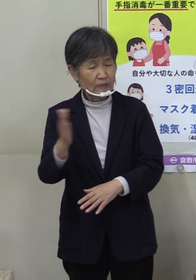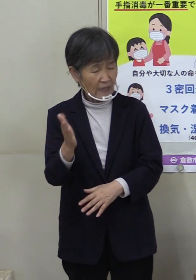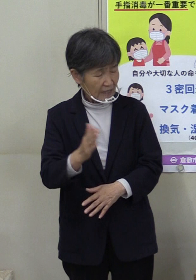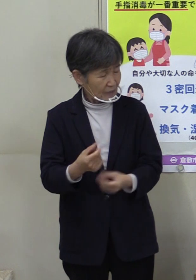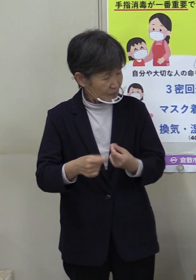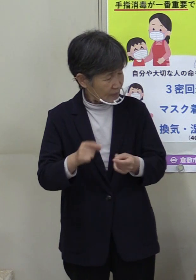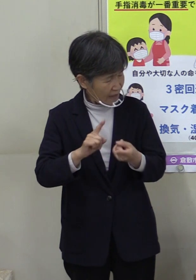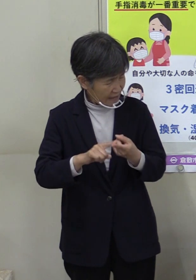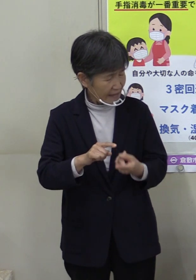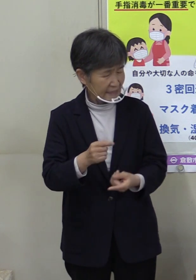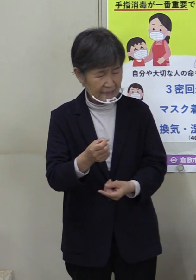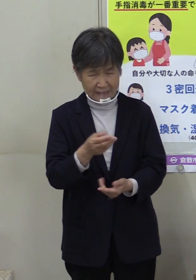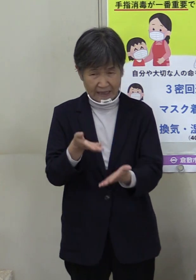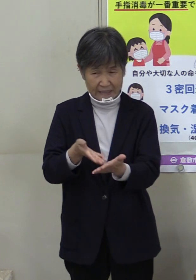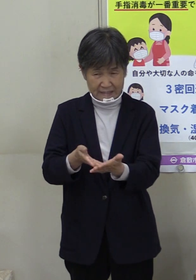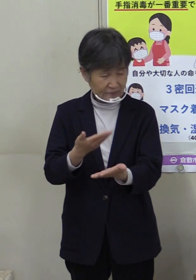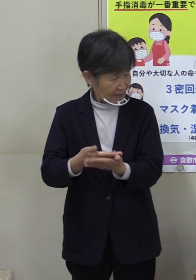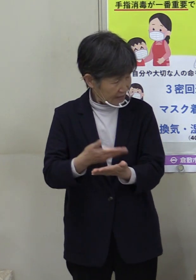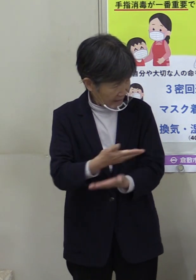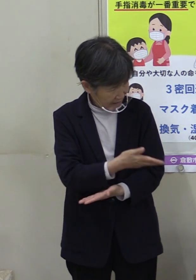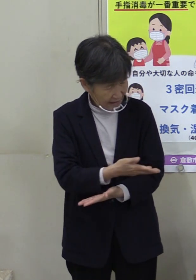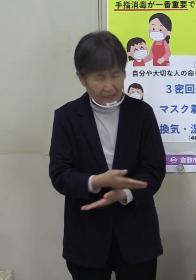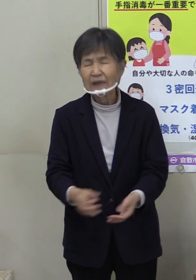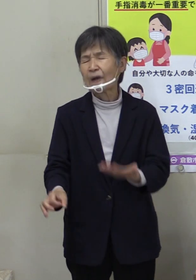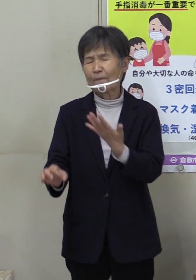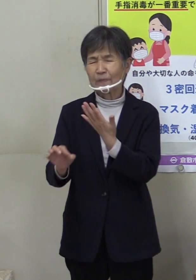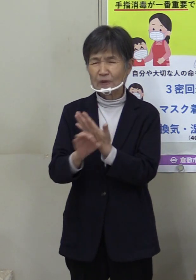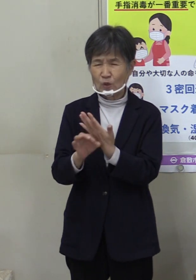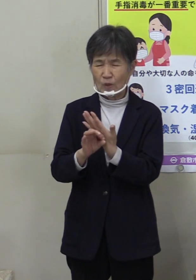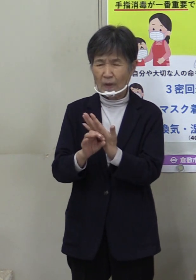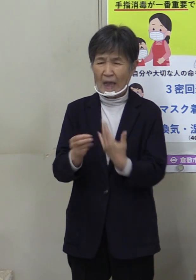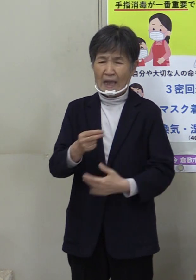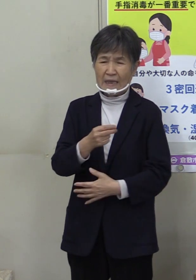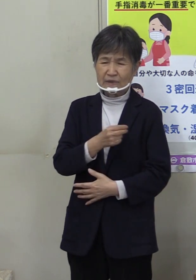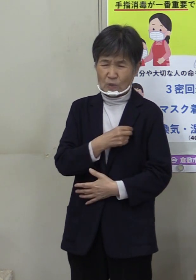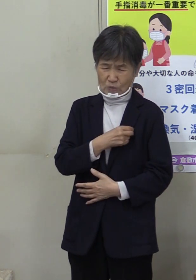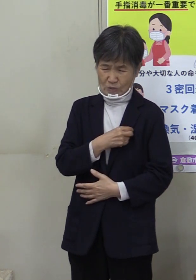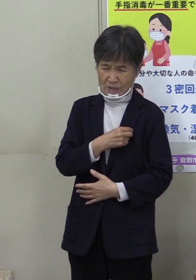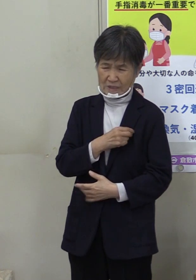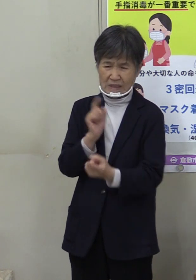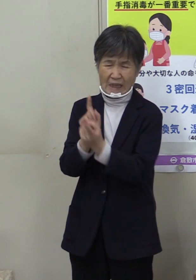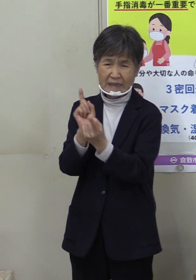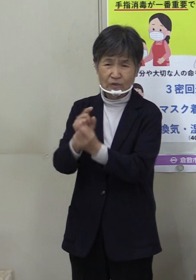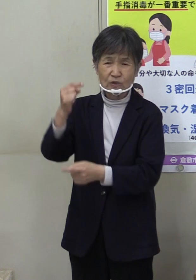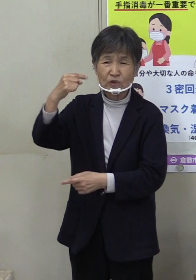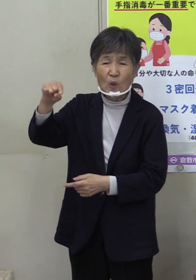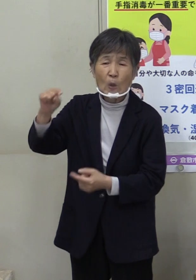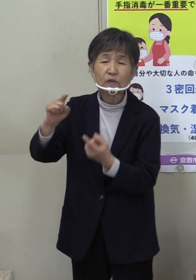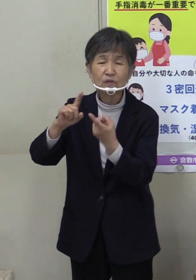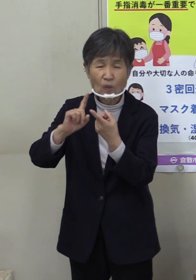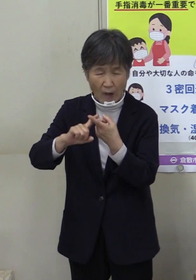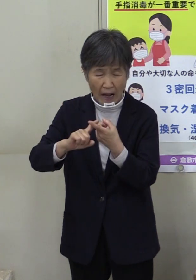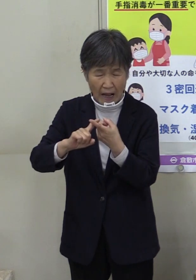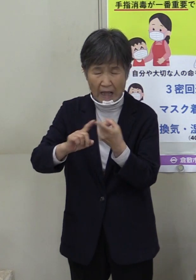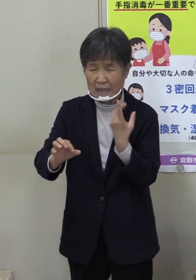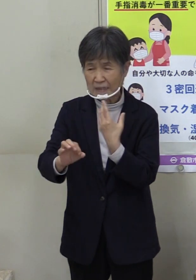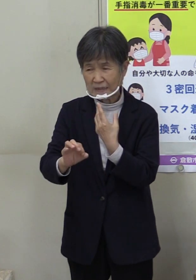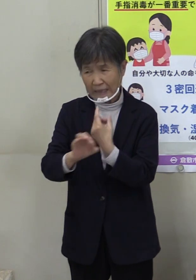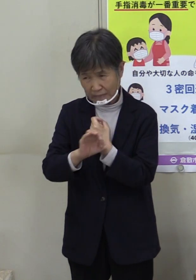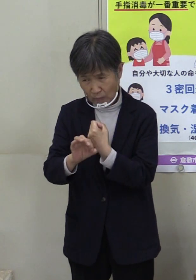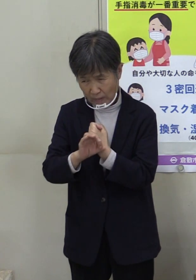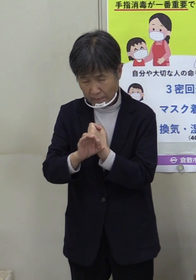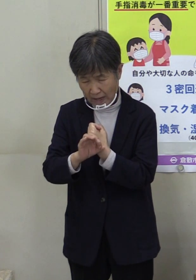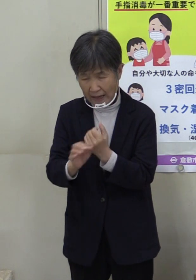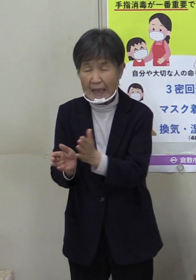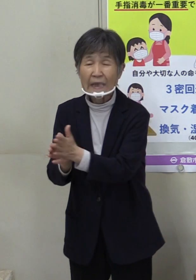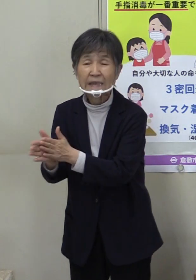その例えば、まあ、従業員への教育とかですね、例えば